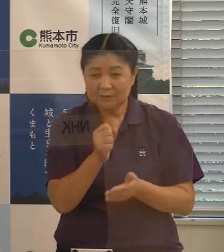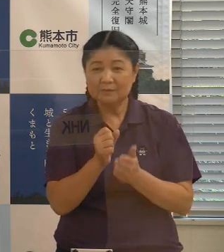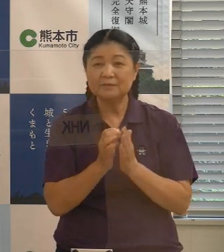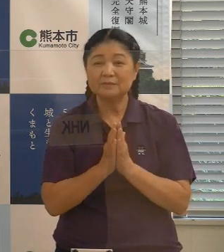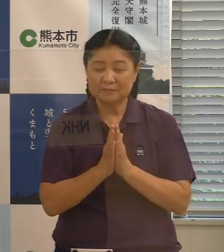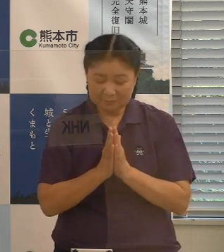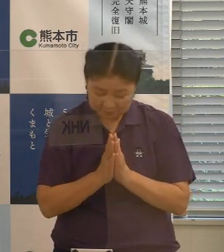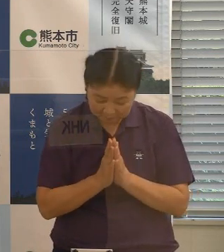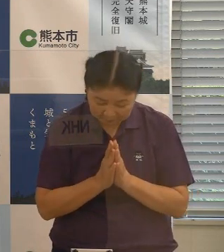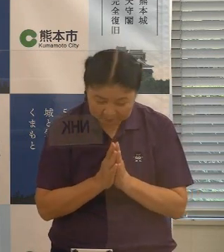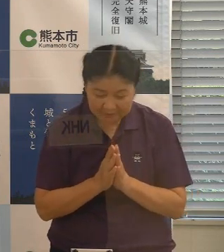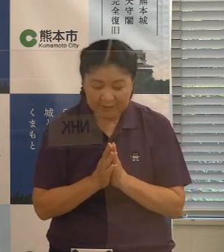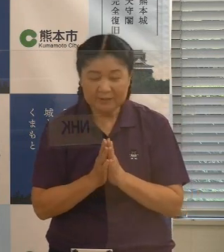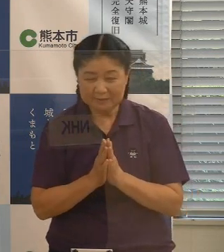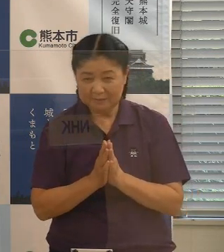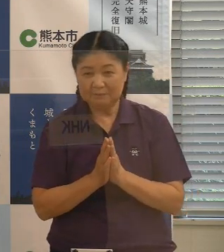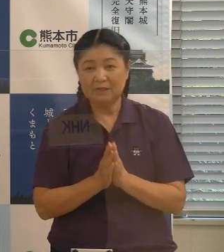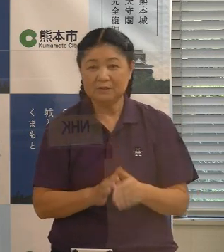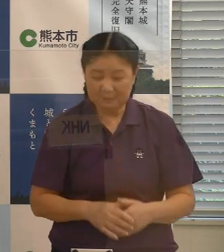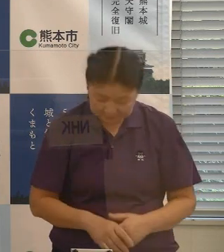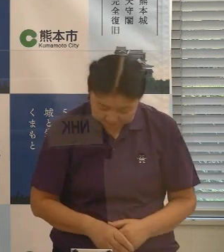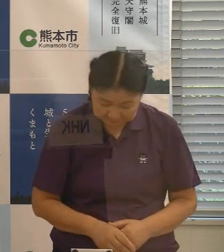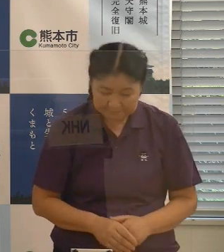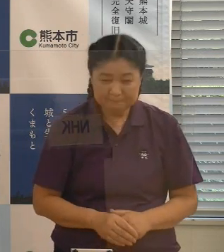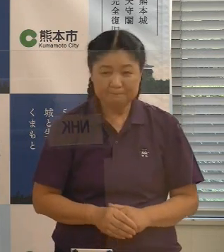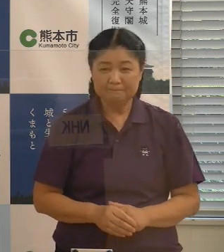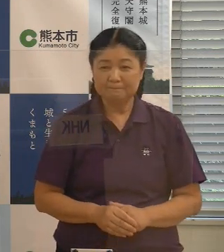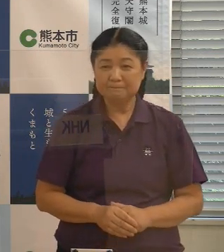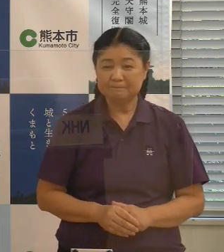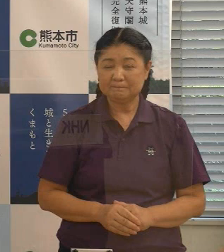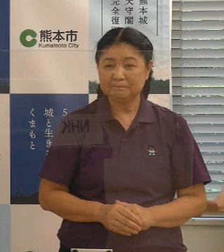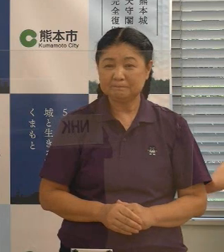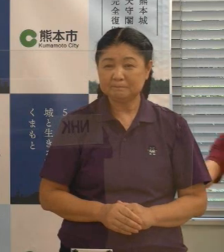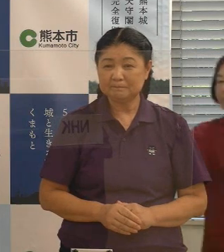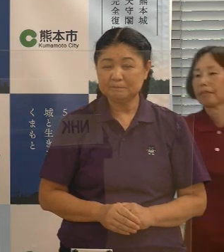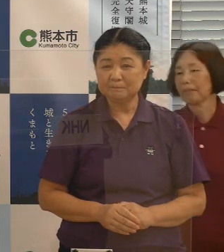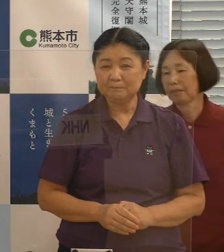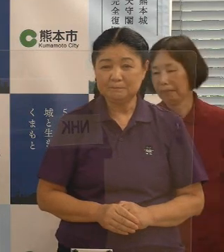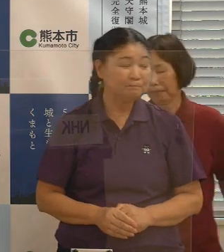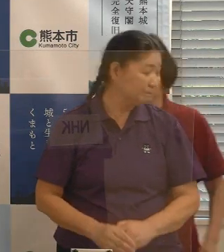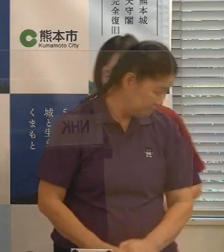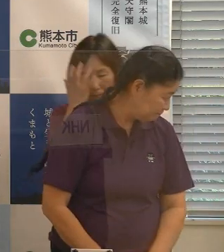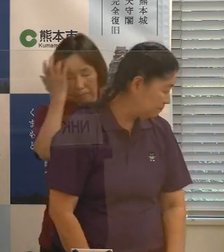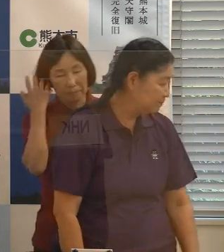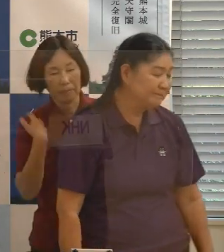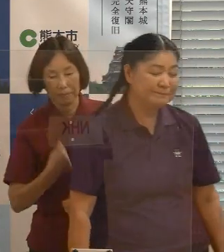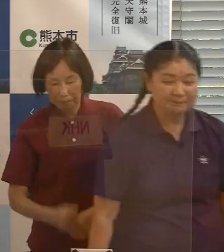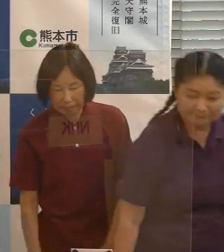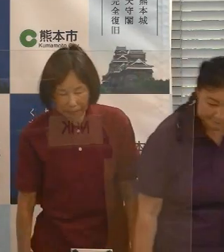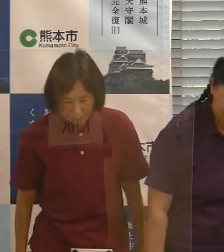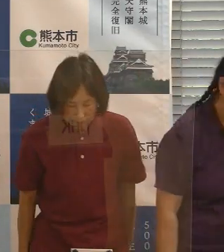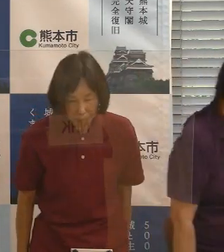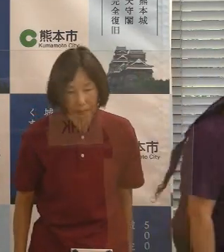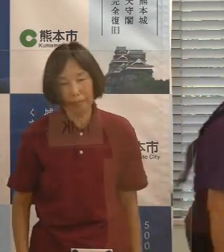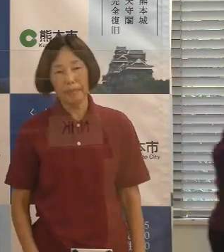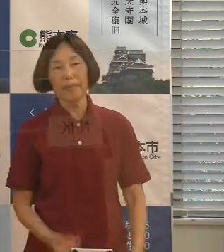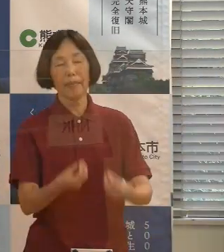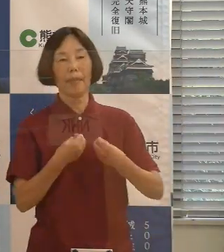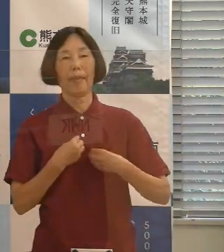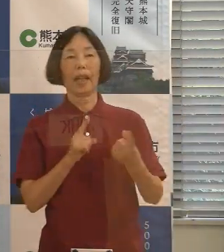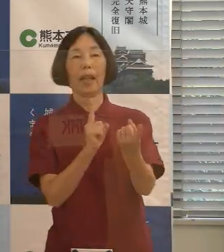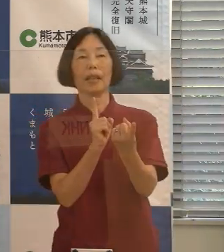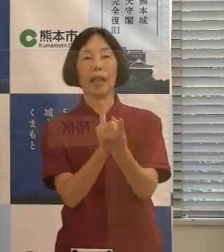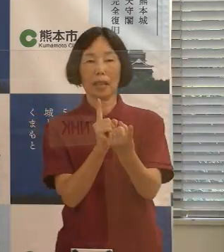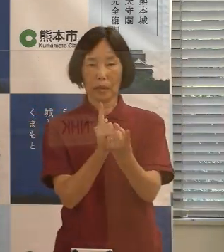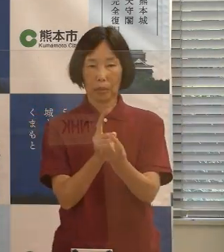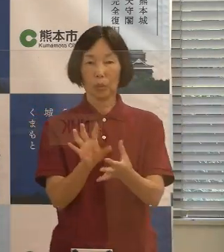ますようよろしくお願いをいたします。 また感染対策の